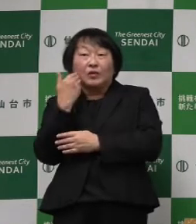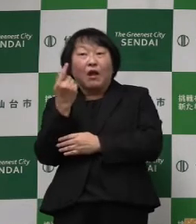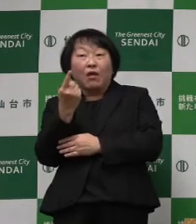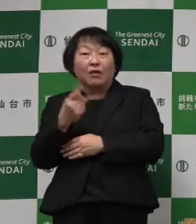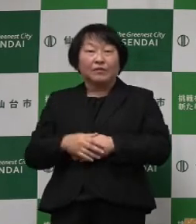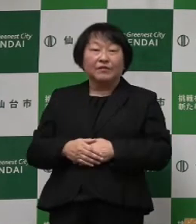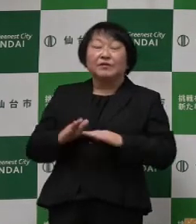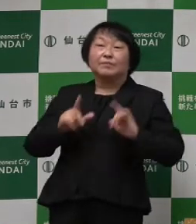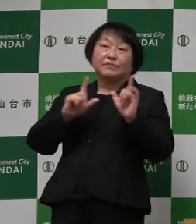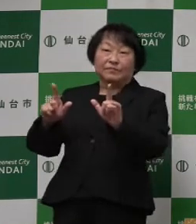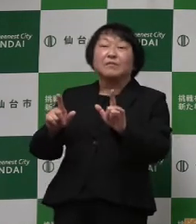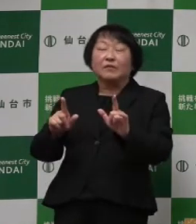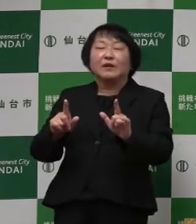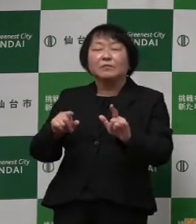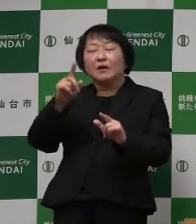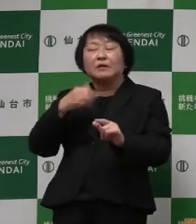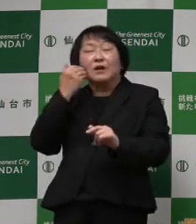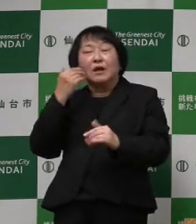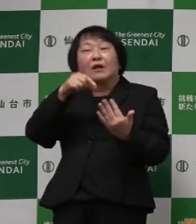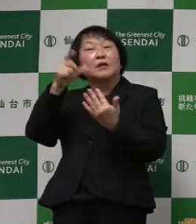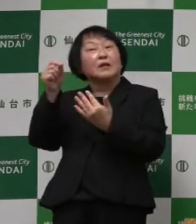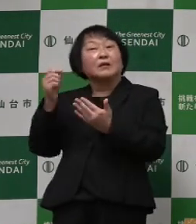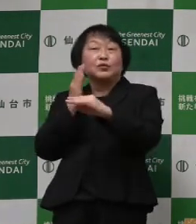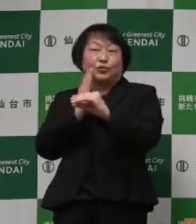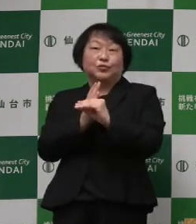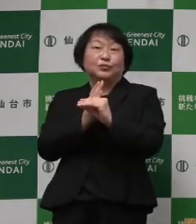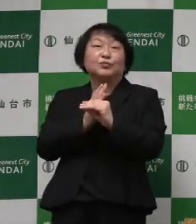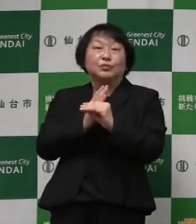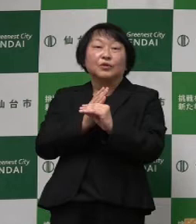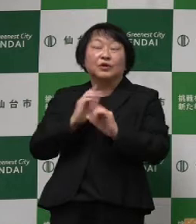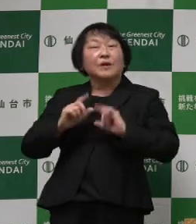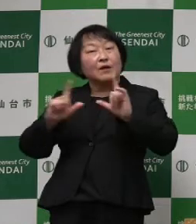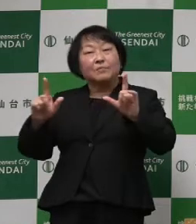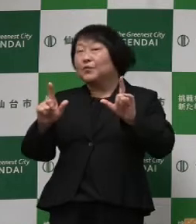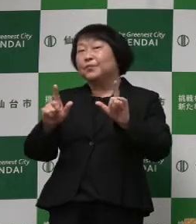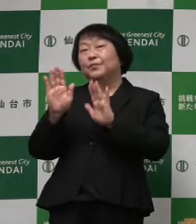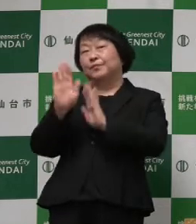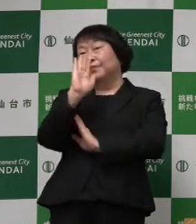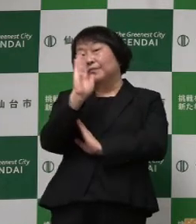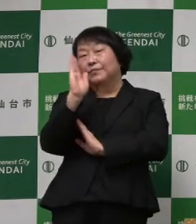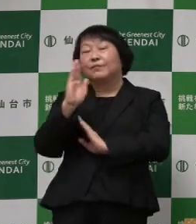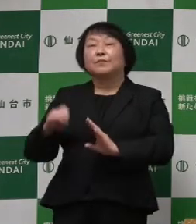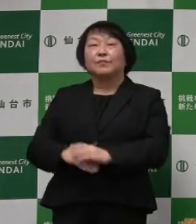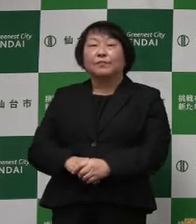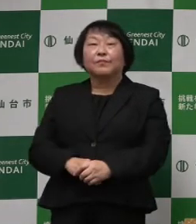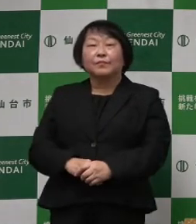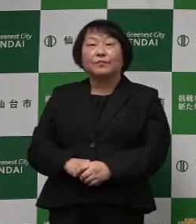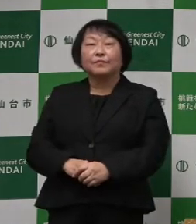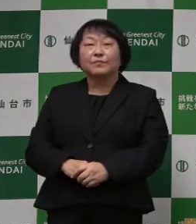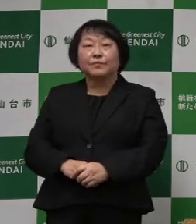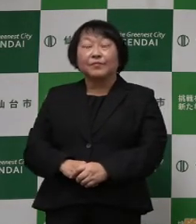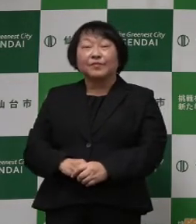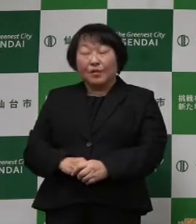まさに人選を急いでいるところでして、今発表できるような状況にはないのですけれども、こちらも